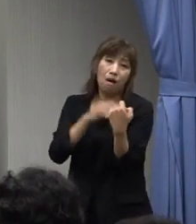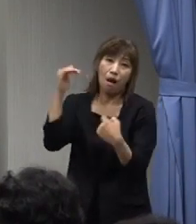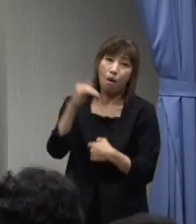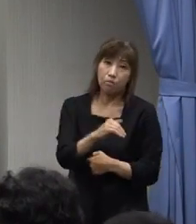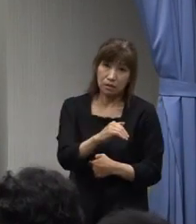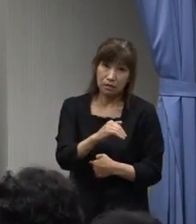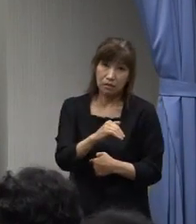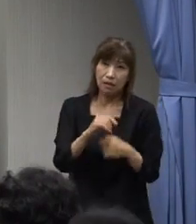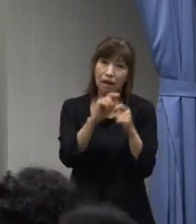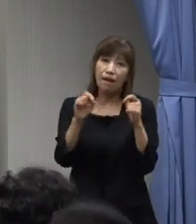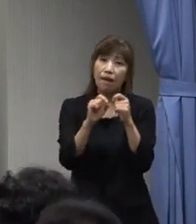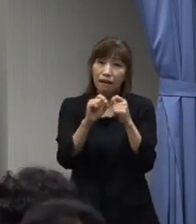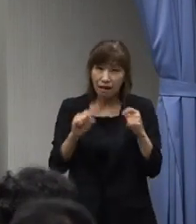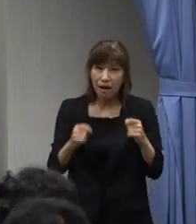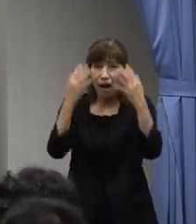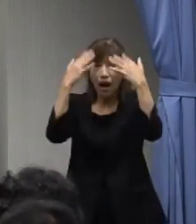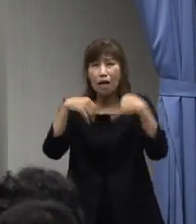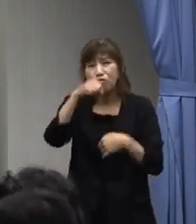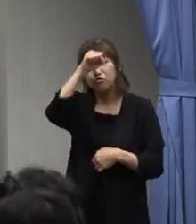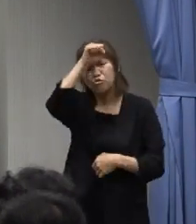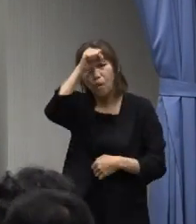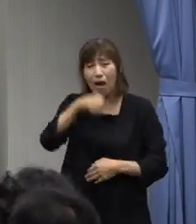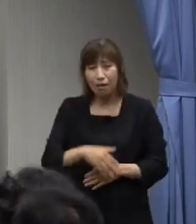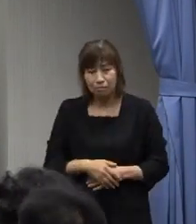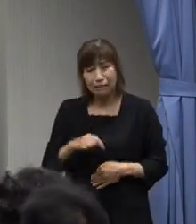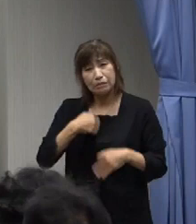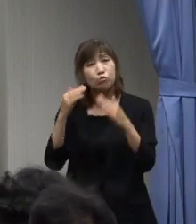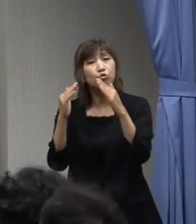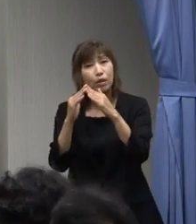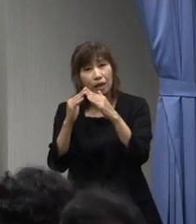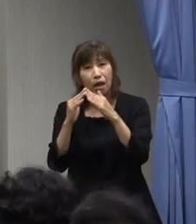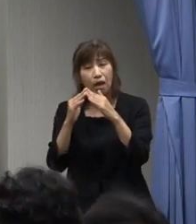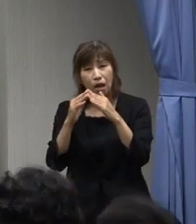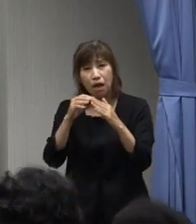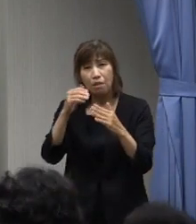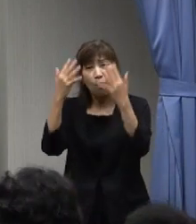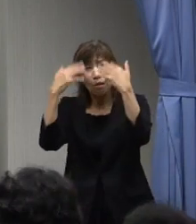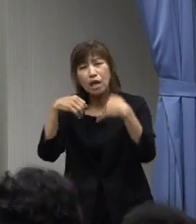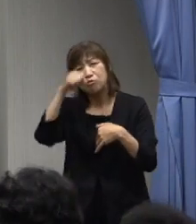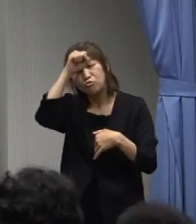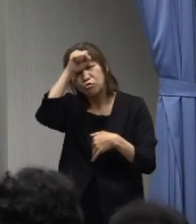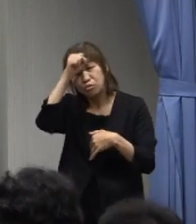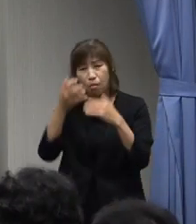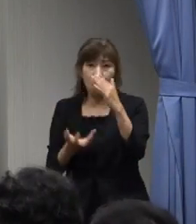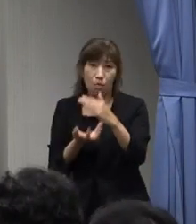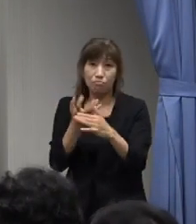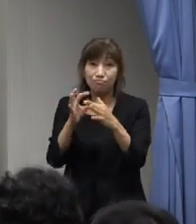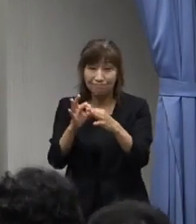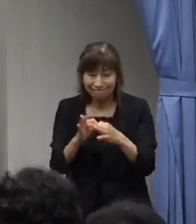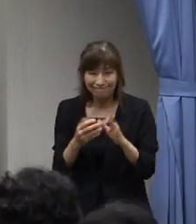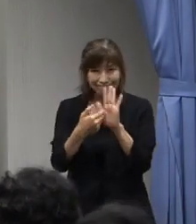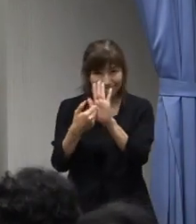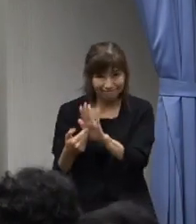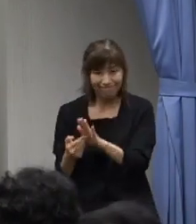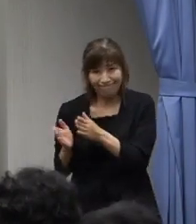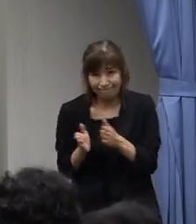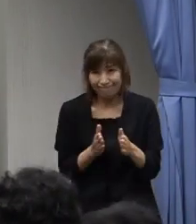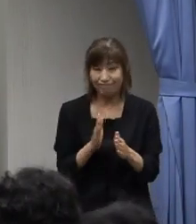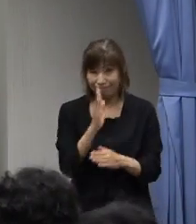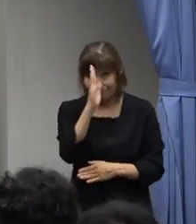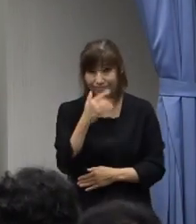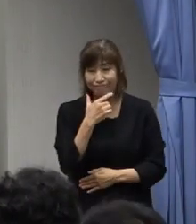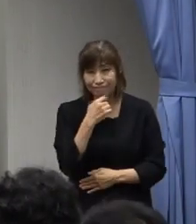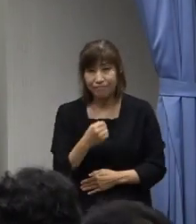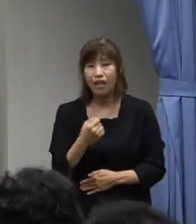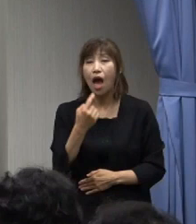熱中症になりやすいということになります。自宅でも熱中症になるということなので、対策をお願いします。喉が渇くな